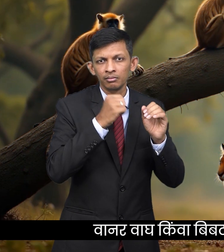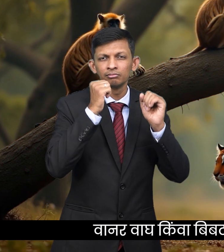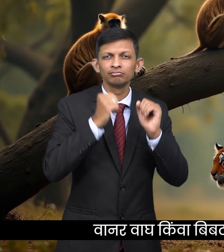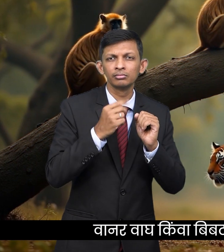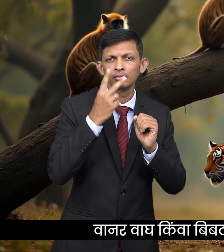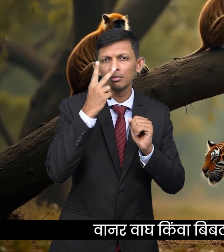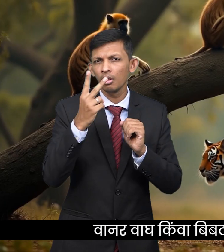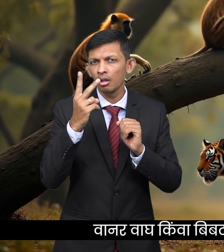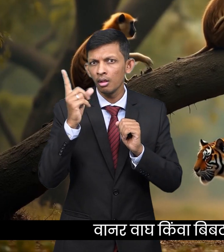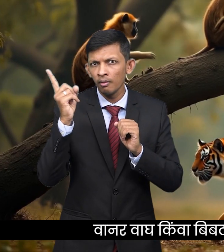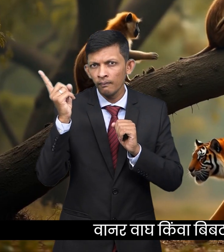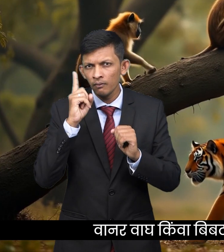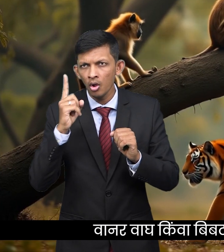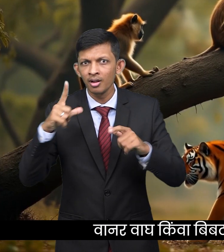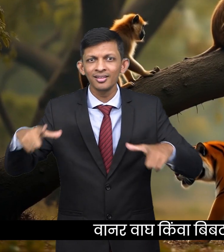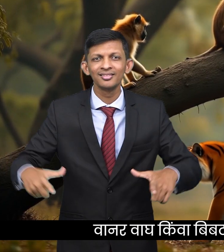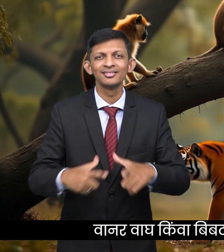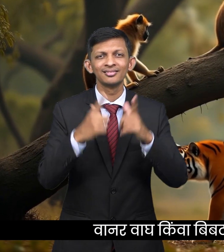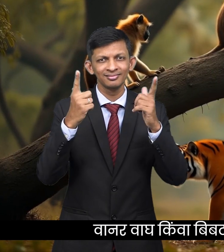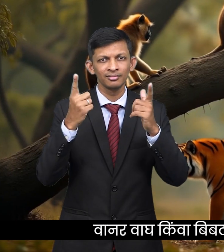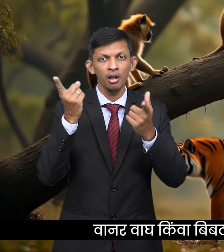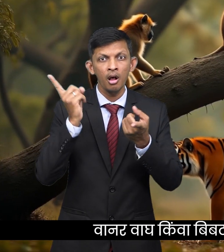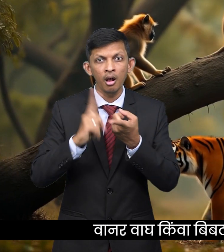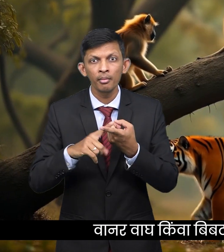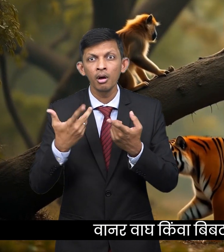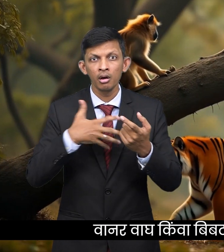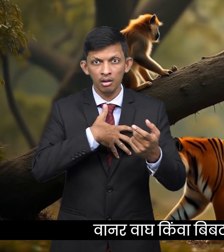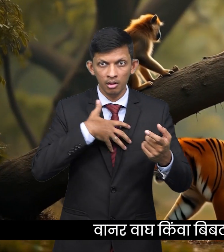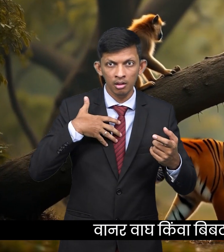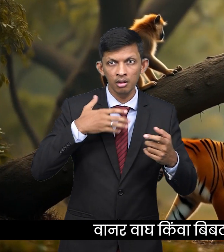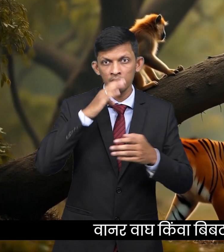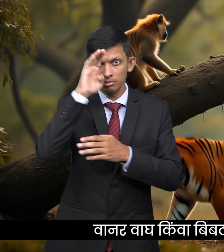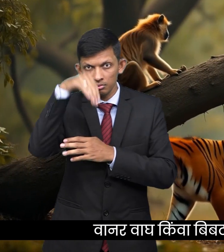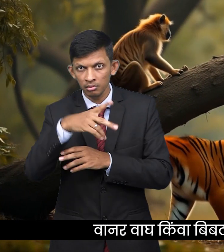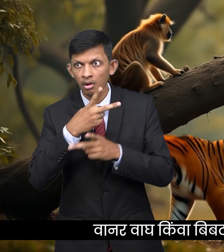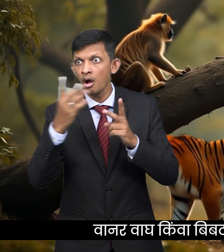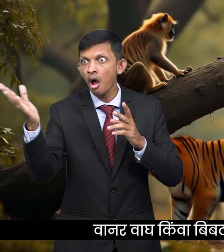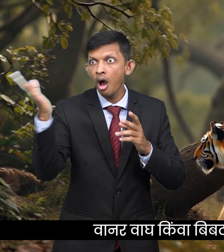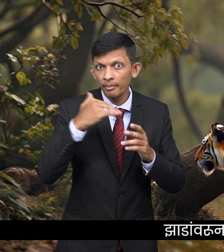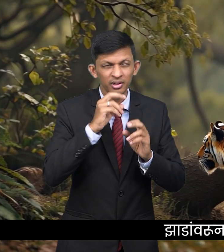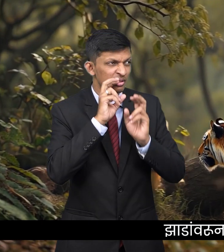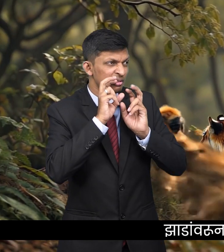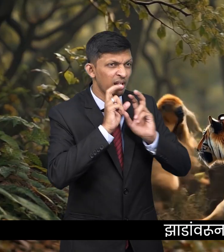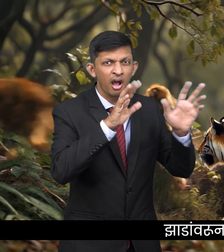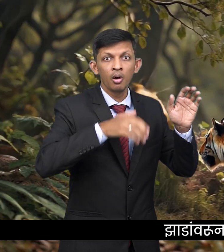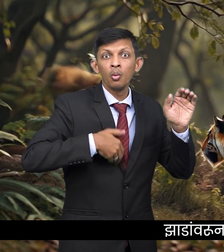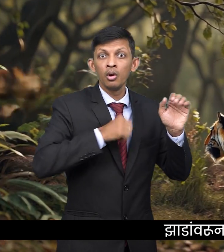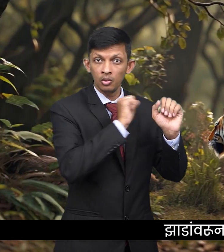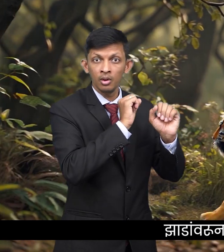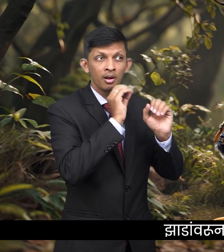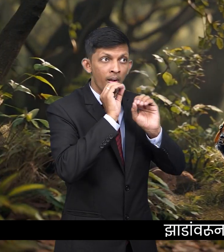वानर, वाघ किंवा बिबट्यांबद्दल इतरांना सावध करण्यासाठी